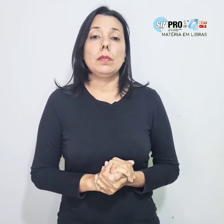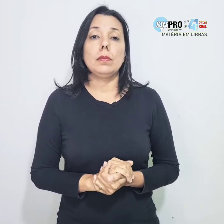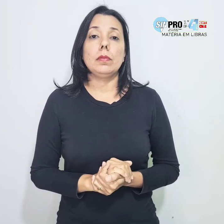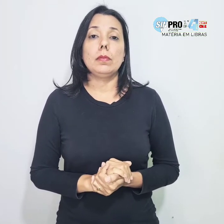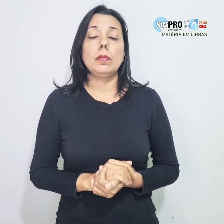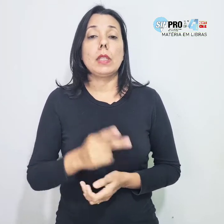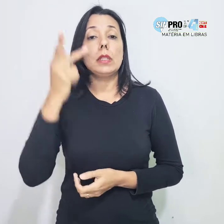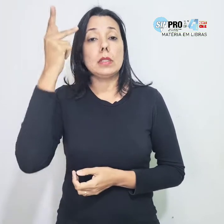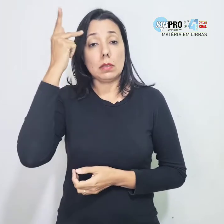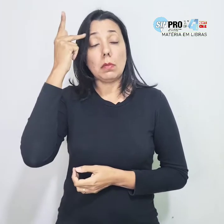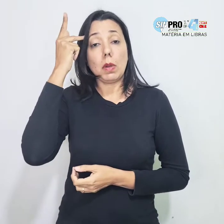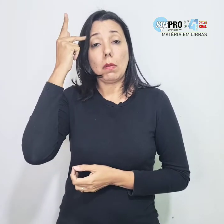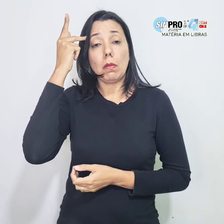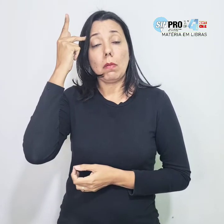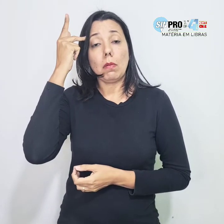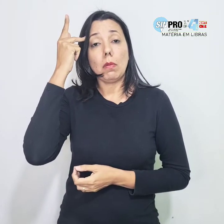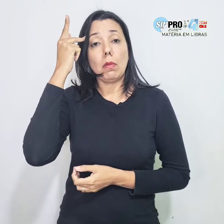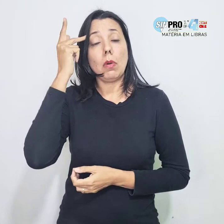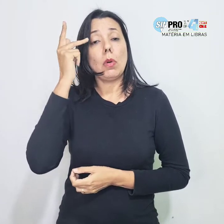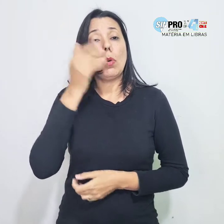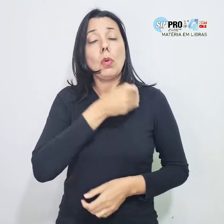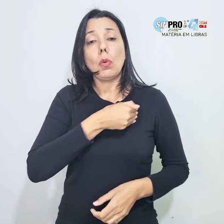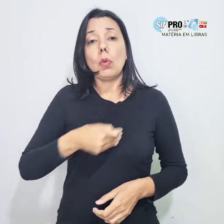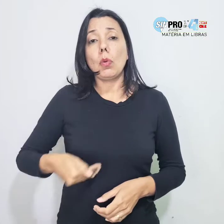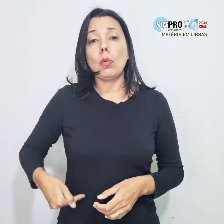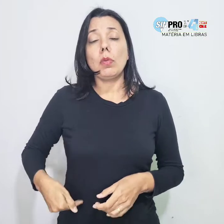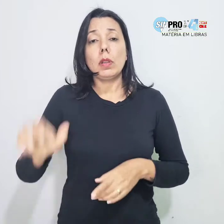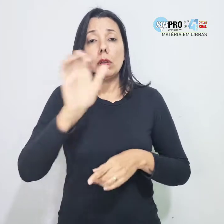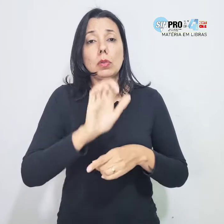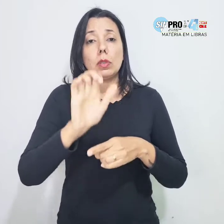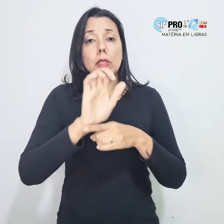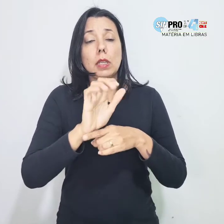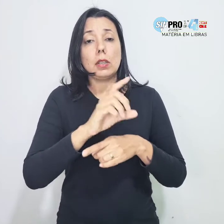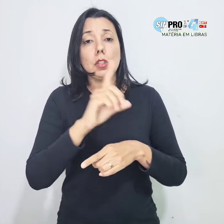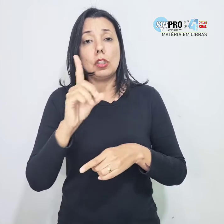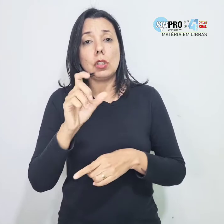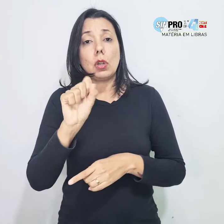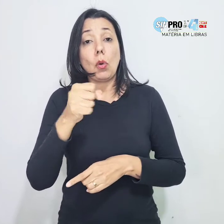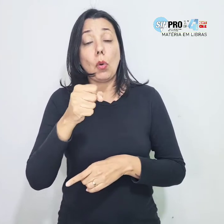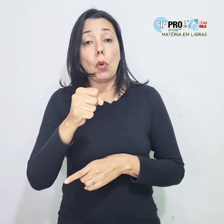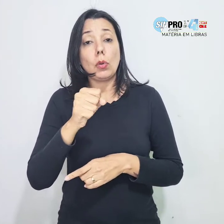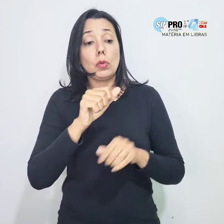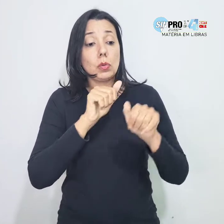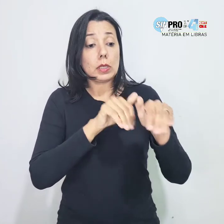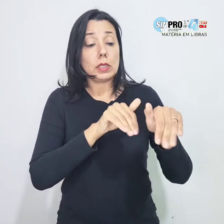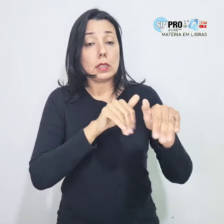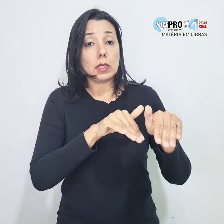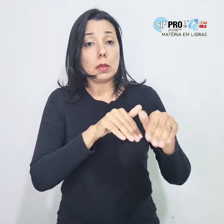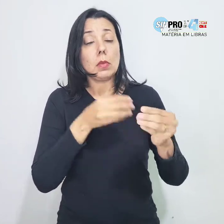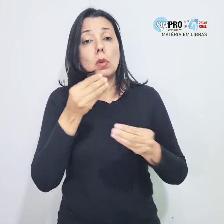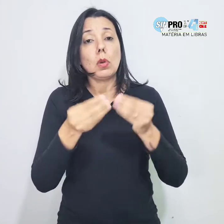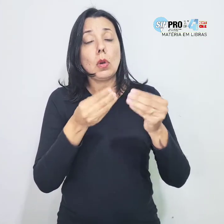Em São Paulo, o governo estadual chegou a anunciar o dia 8 de setembro como o previsto